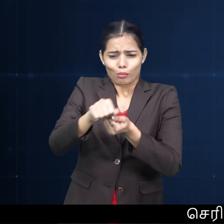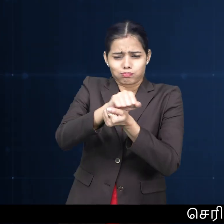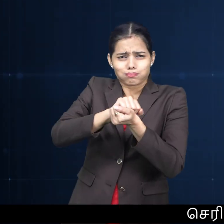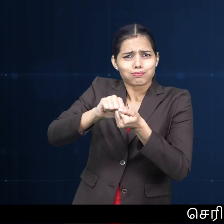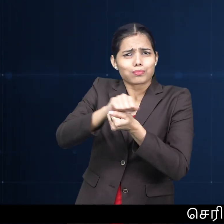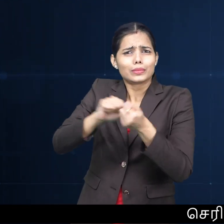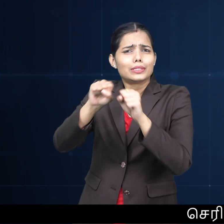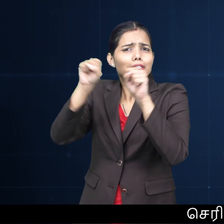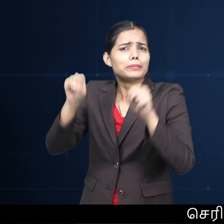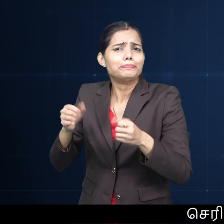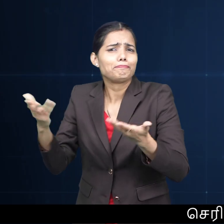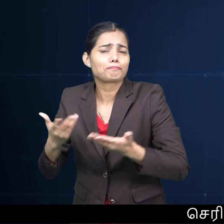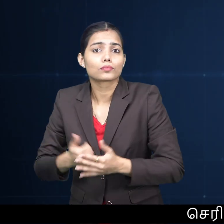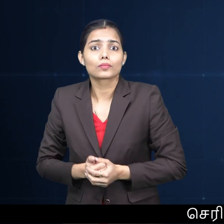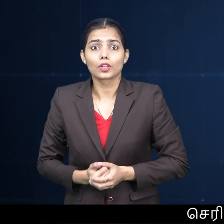செரிமான அமைப்பு.